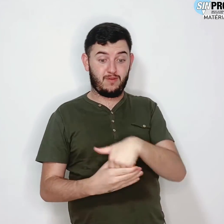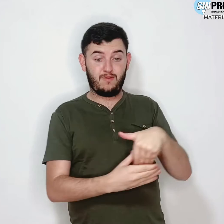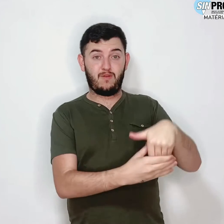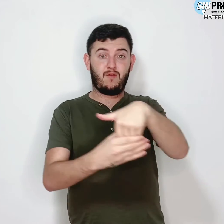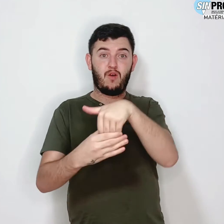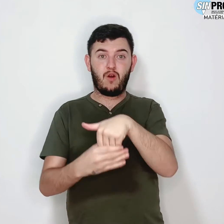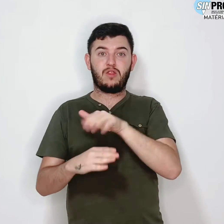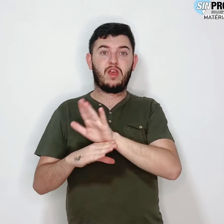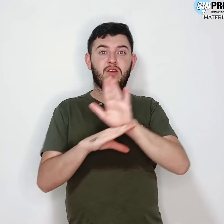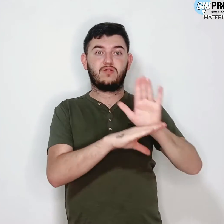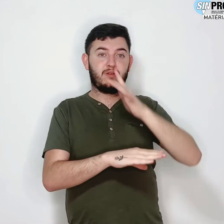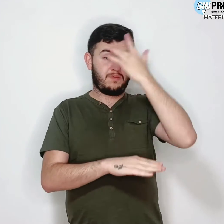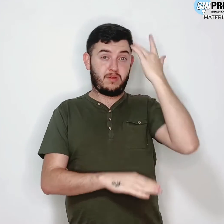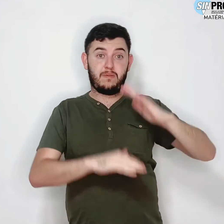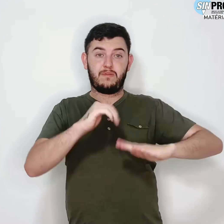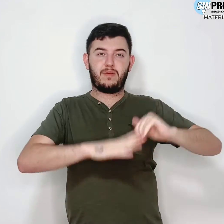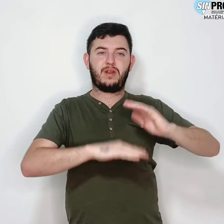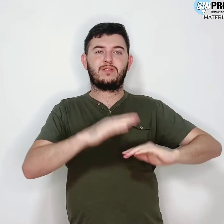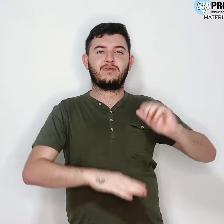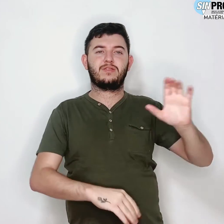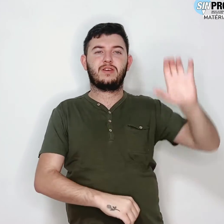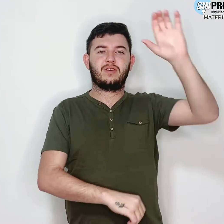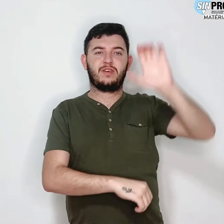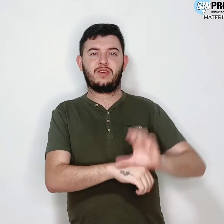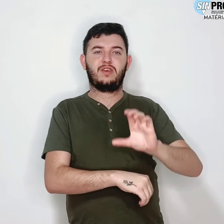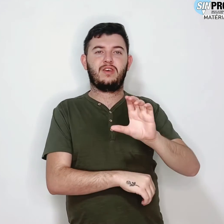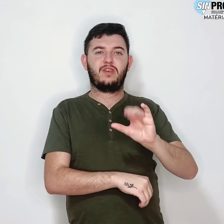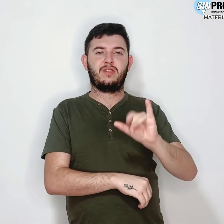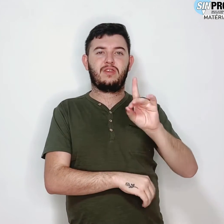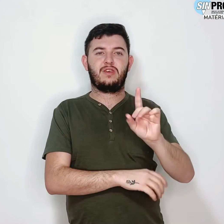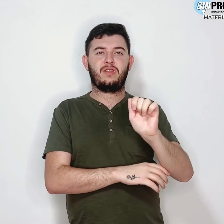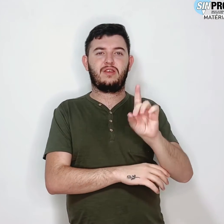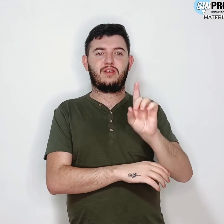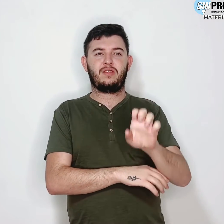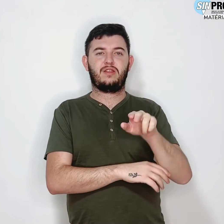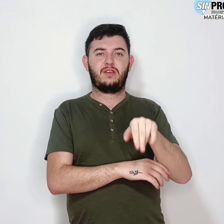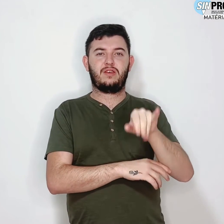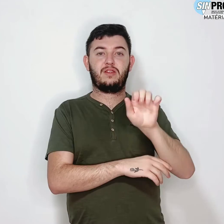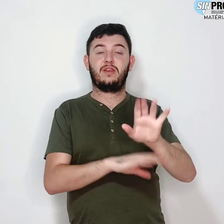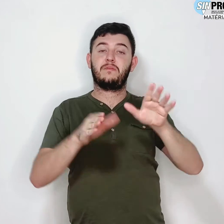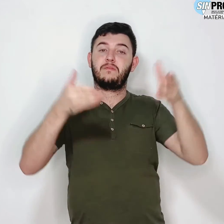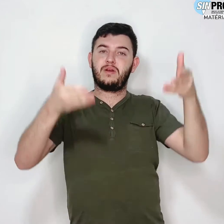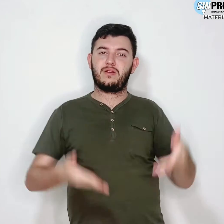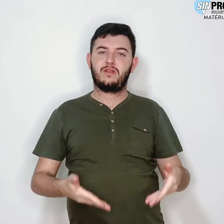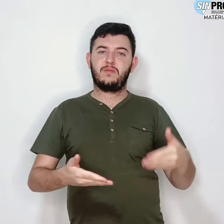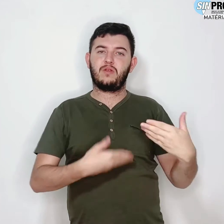sua cidadania e participam do processo político, econômico, cultural,